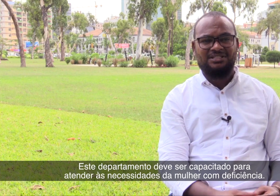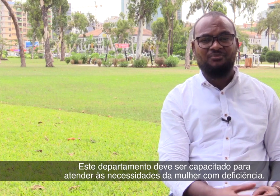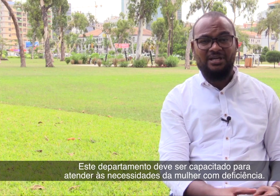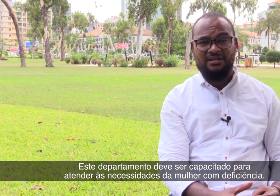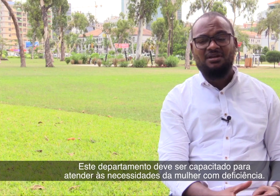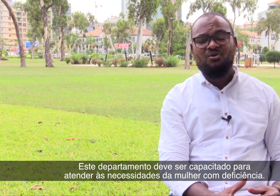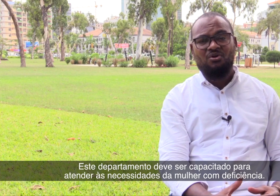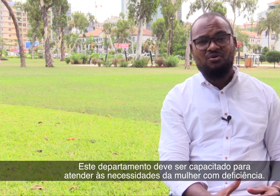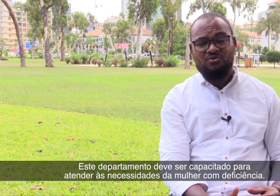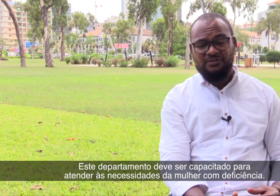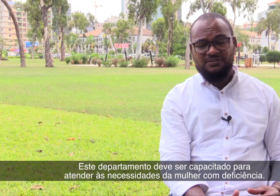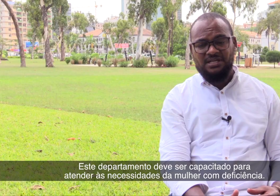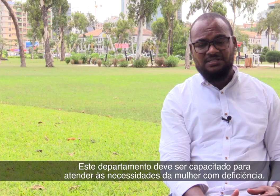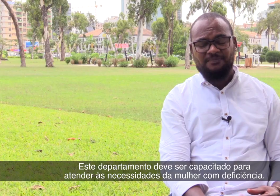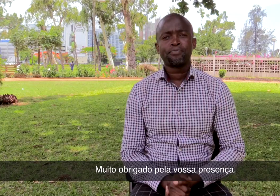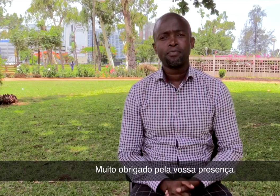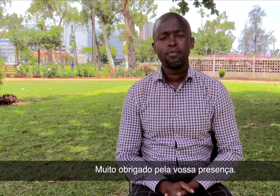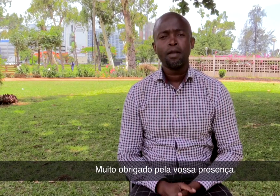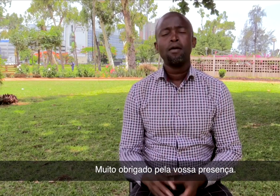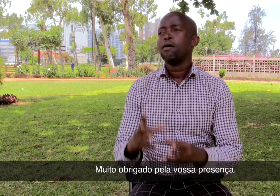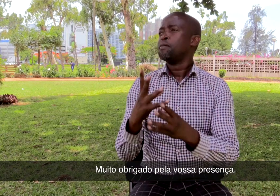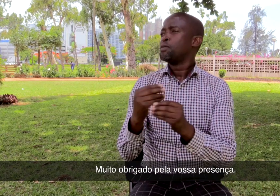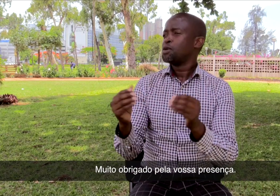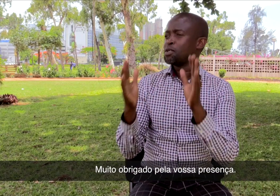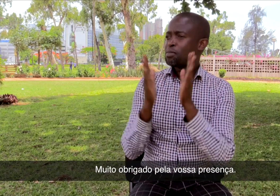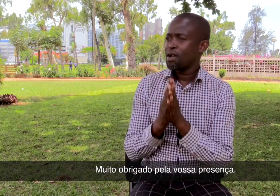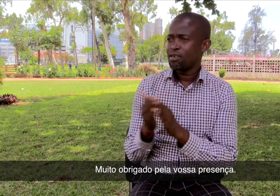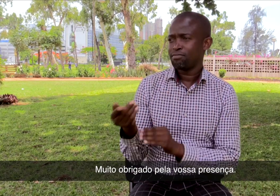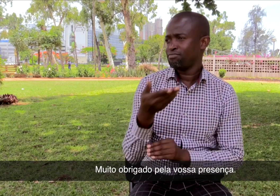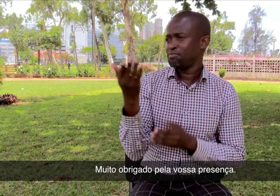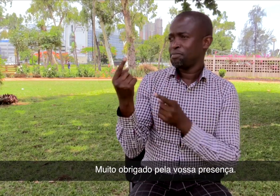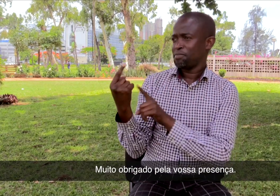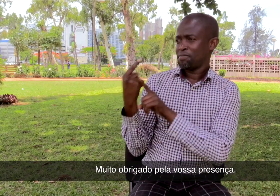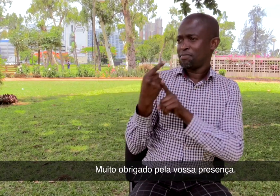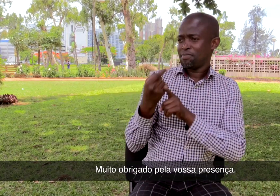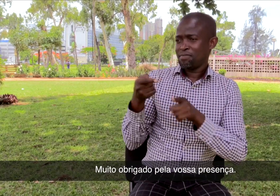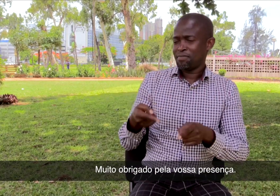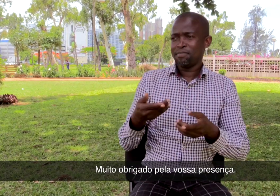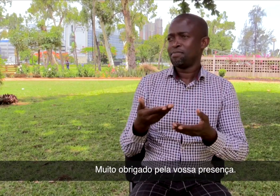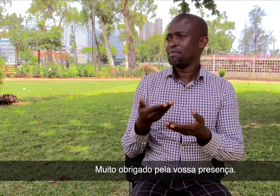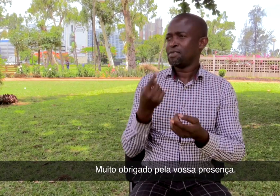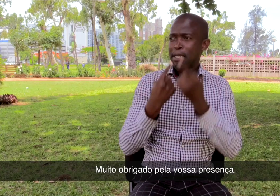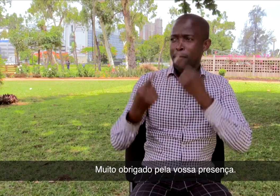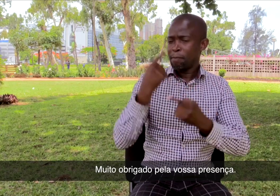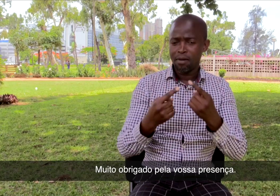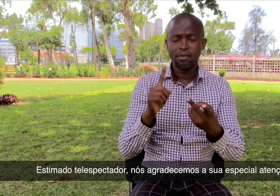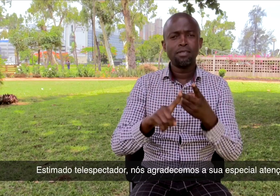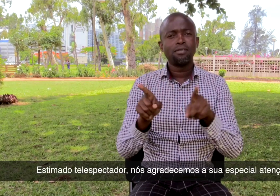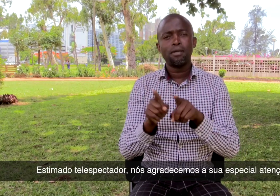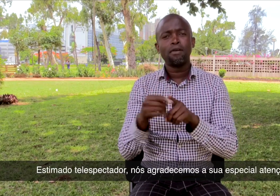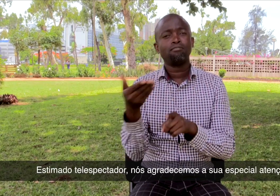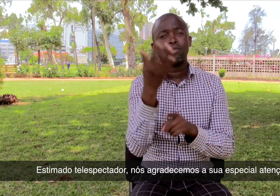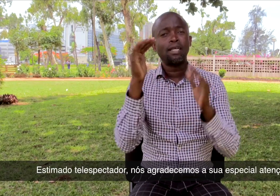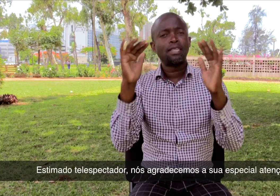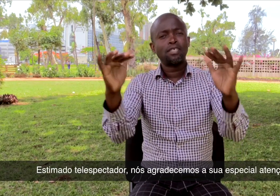necessidades da mulher com deficiência. Muito obrigado pela vossa presença neste grande debate e